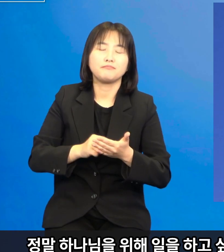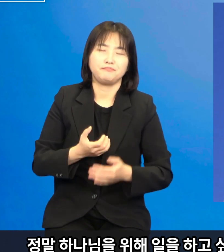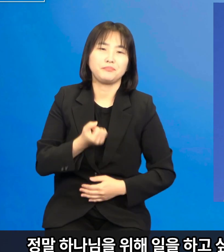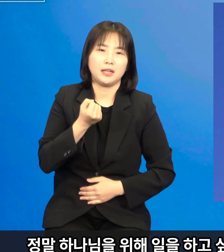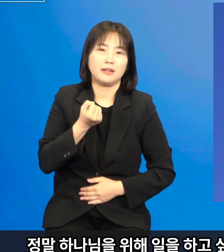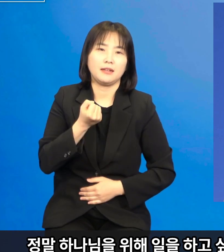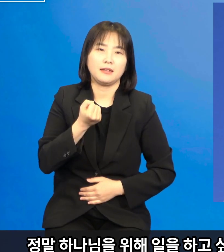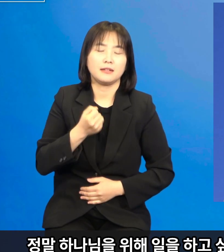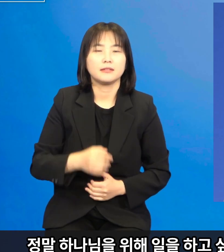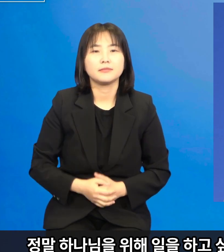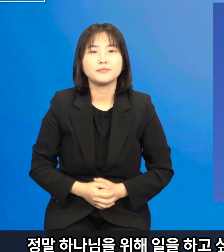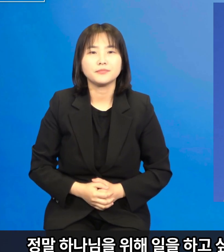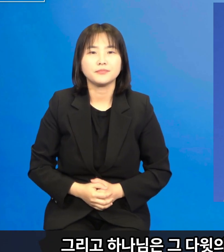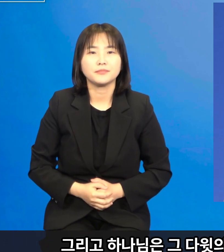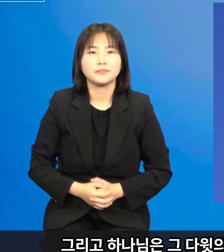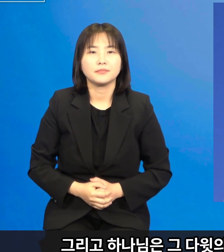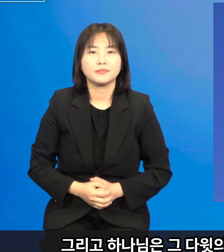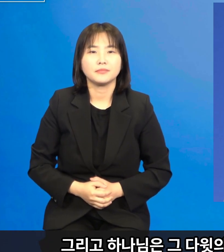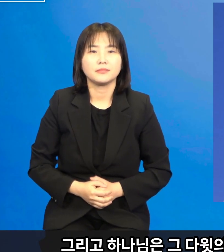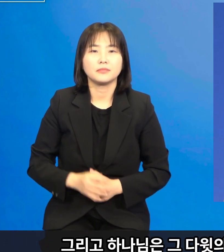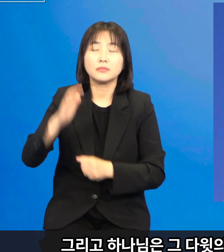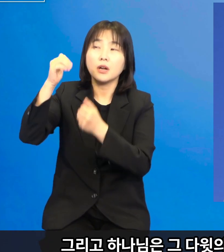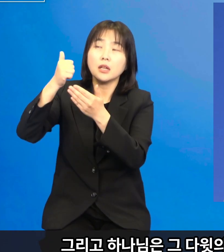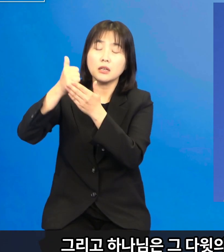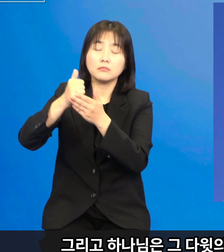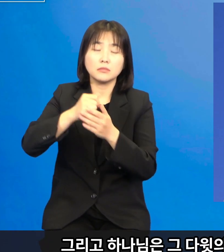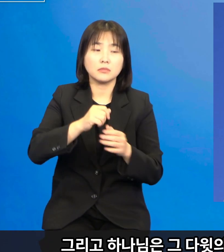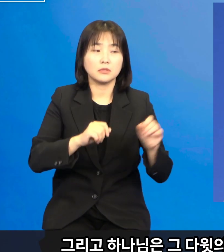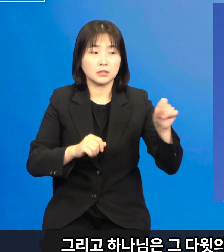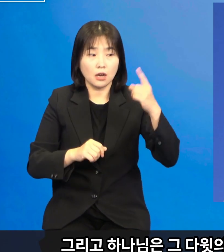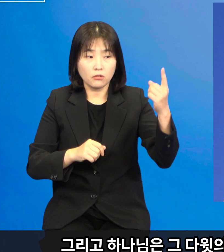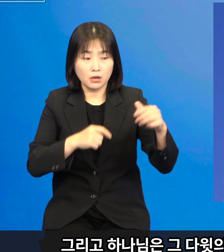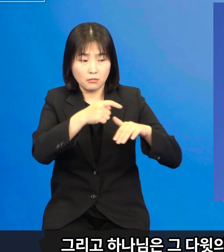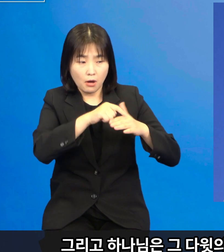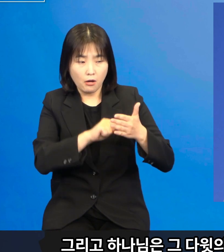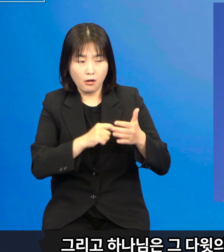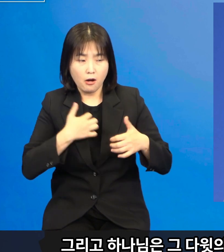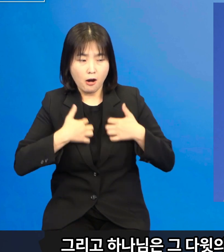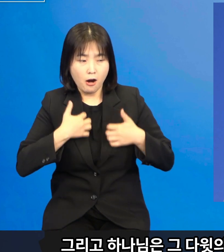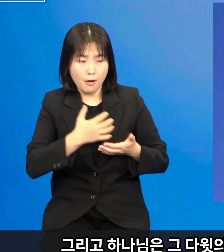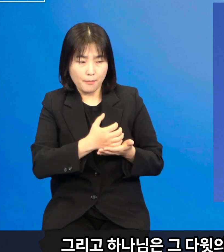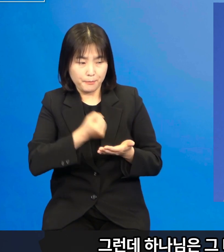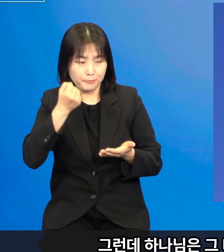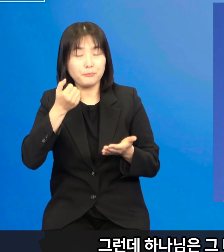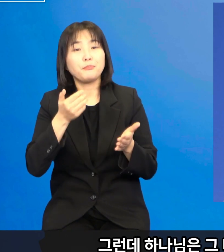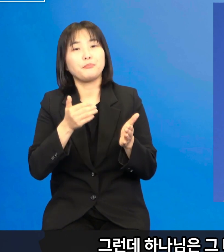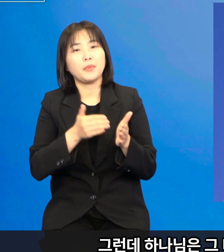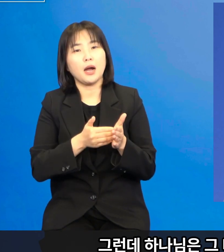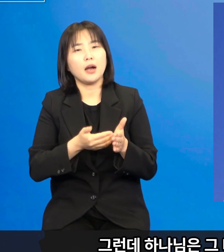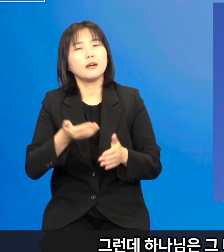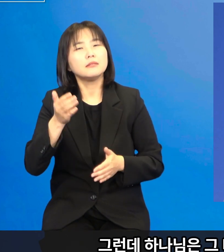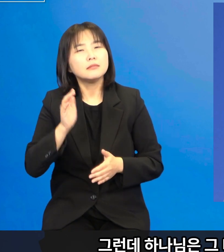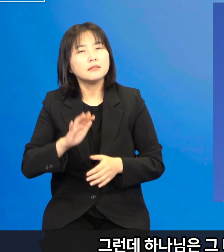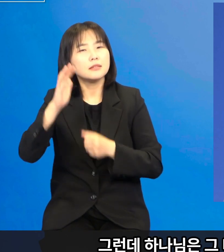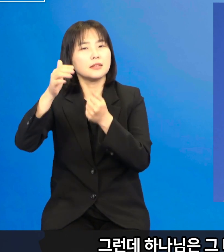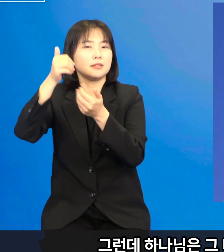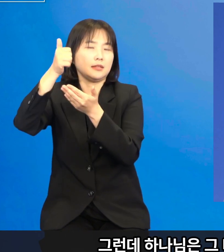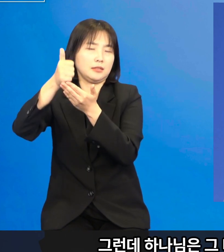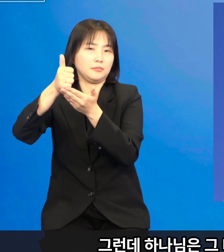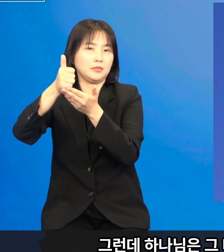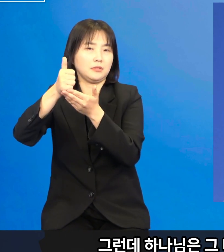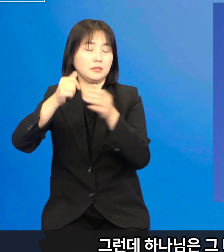품었습니다. 그리고 하나님은 그 다윗의 마음을 기쁘게 받으셨어요. 그런데 하나님은